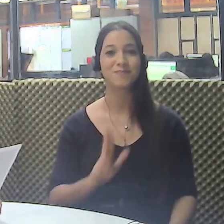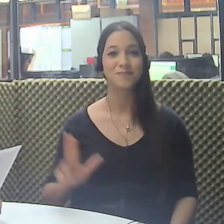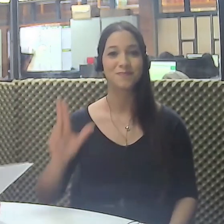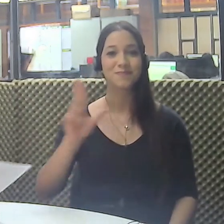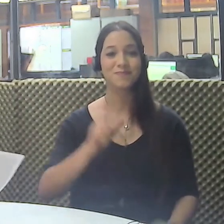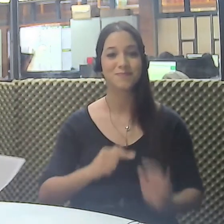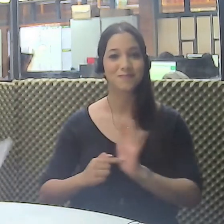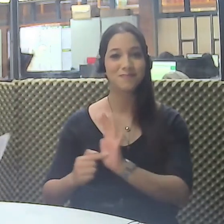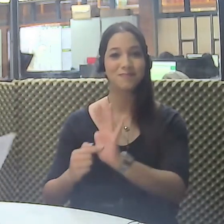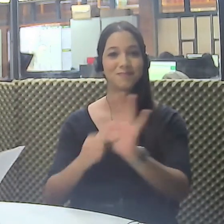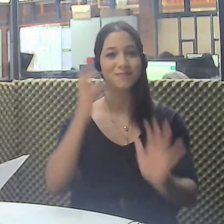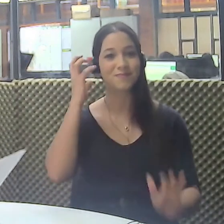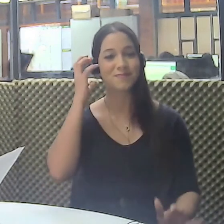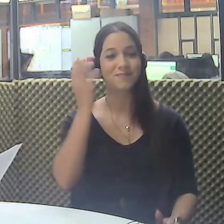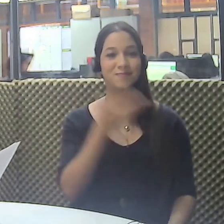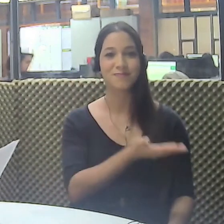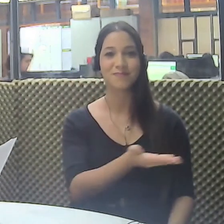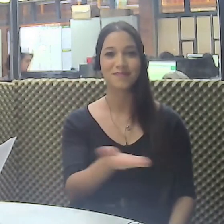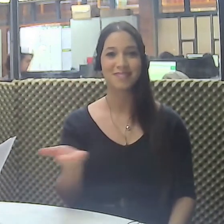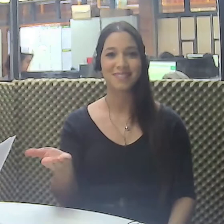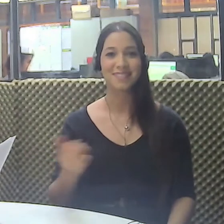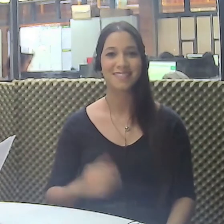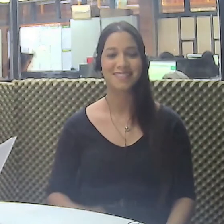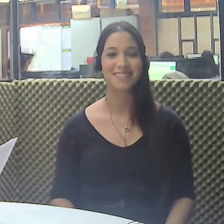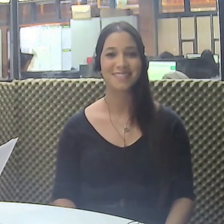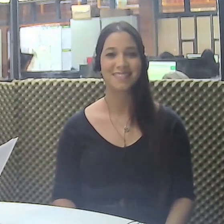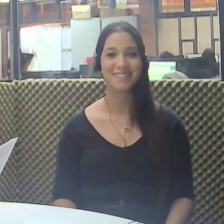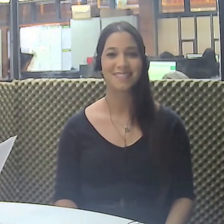Uberlândia no ar pra você.